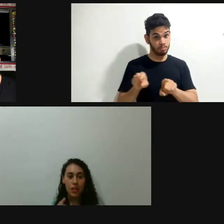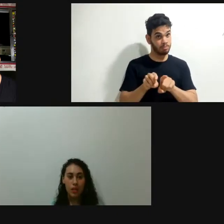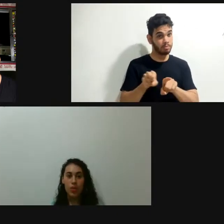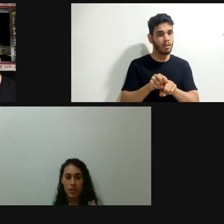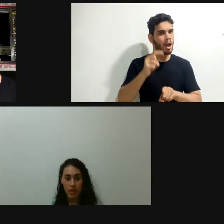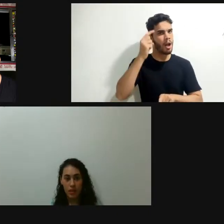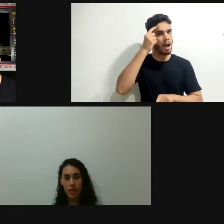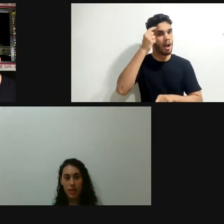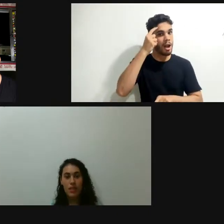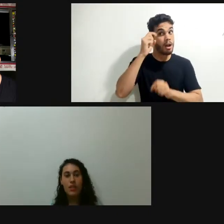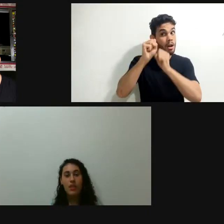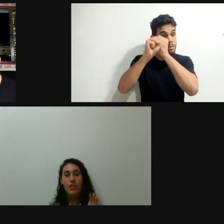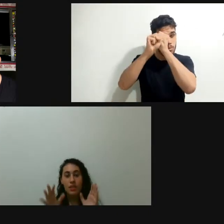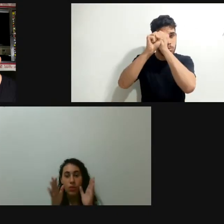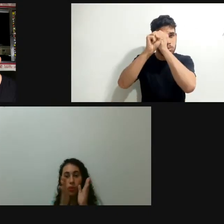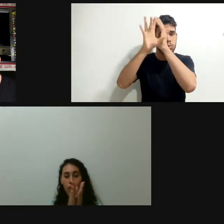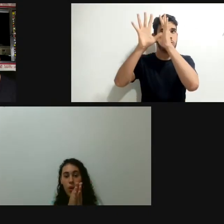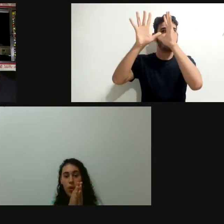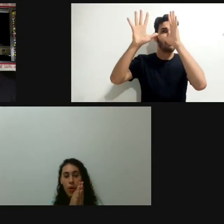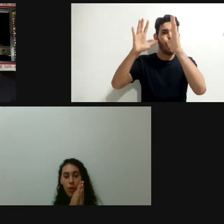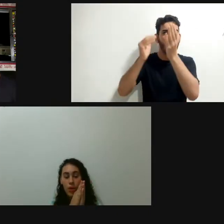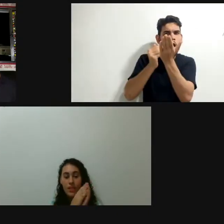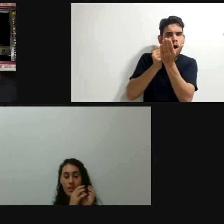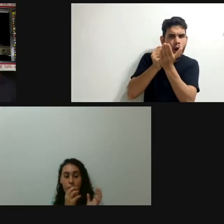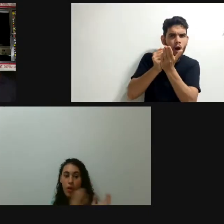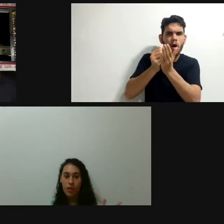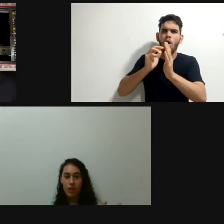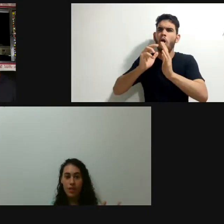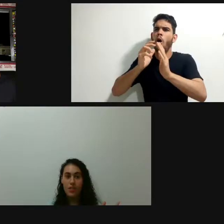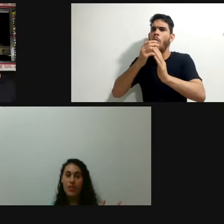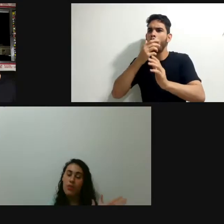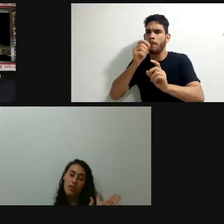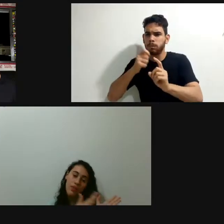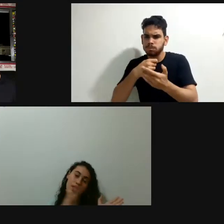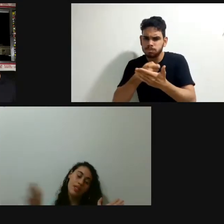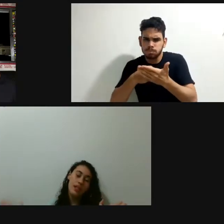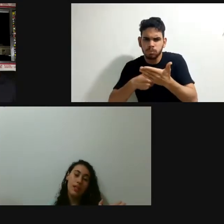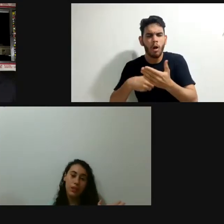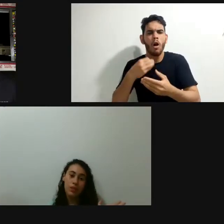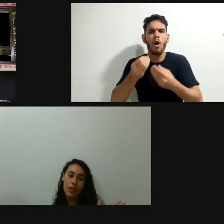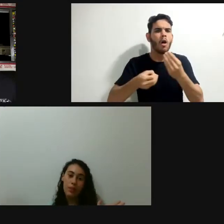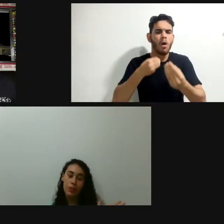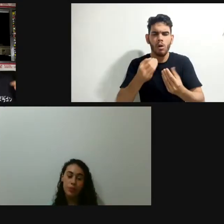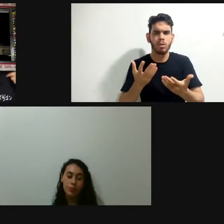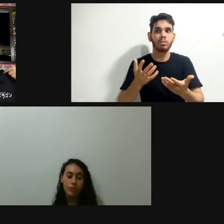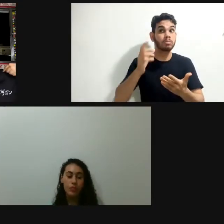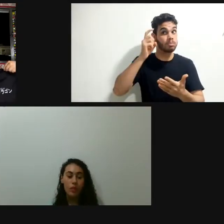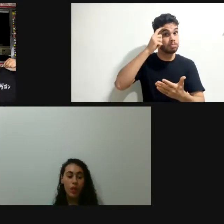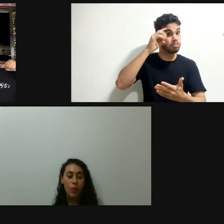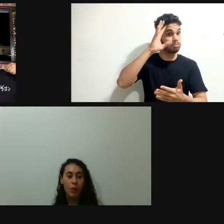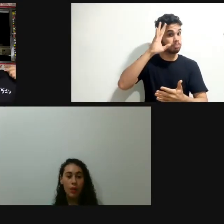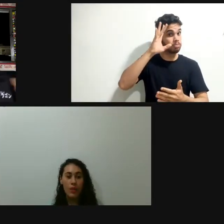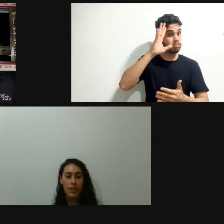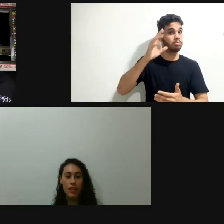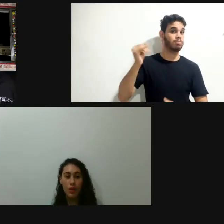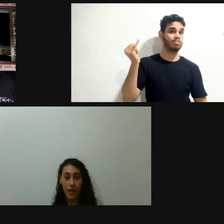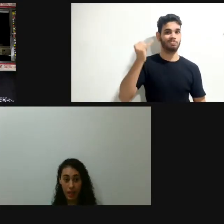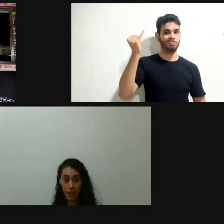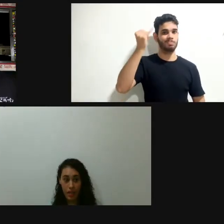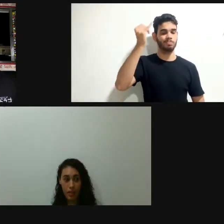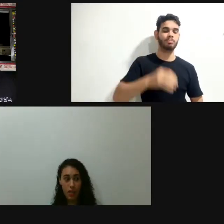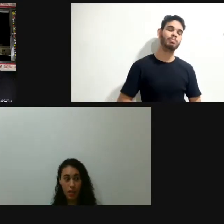1, cena 2, cena 3, ou coisas importantes, e você fazer essa linha do tempo. Uma coisa